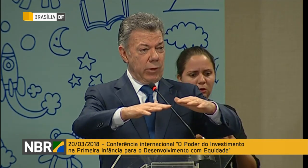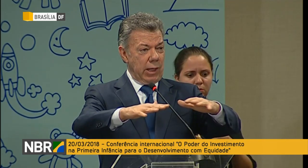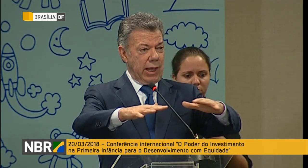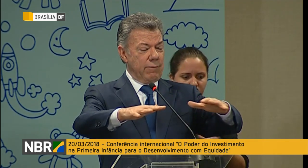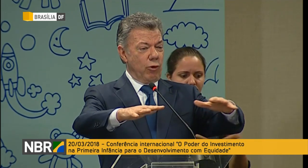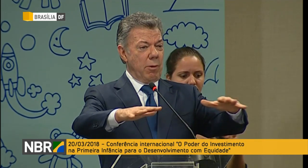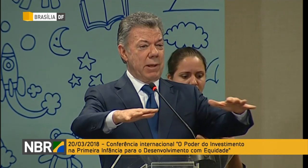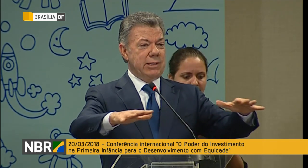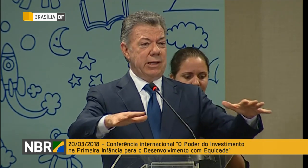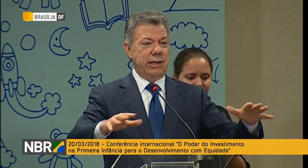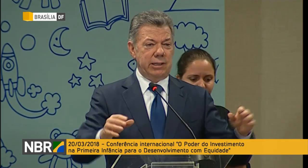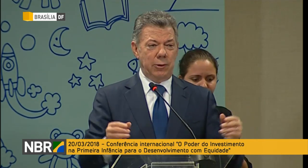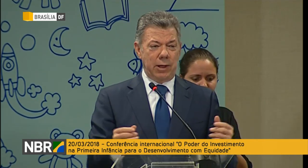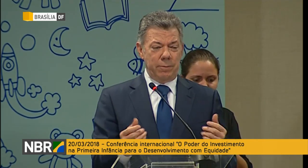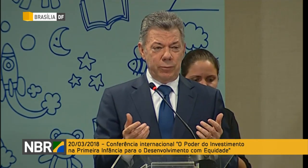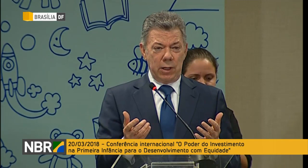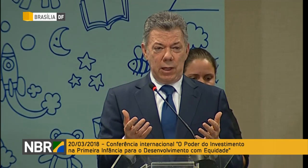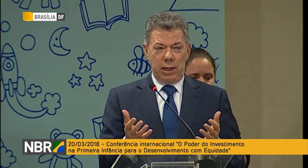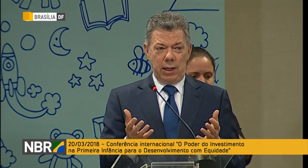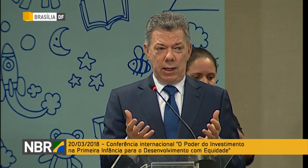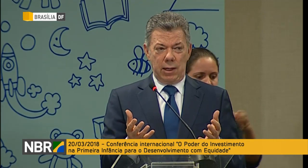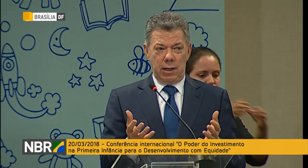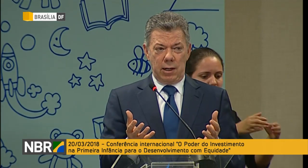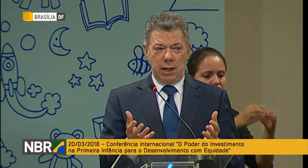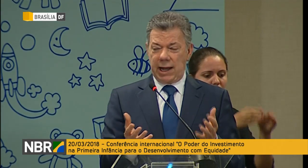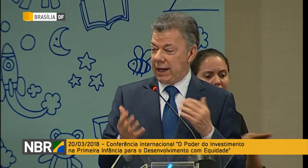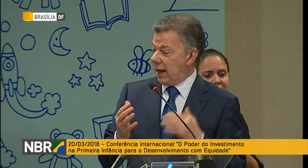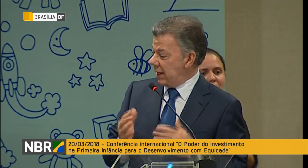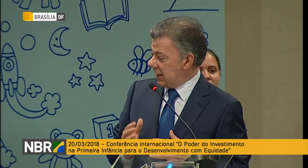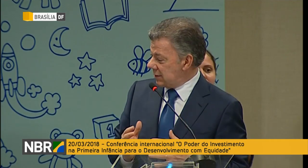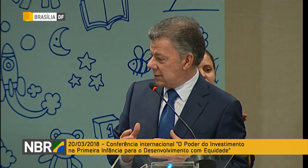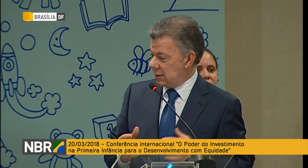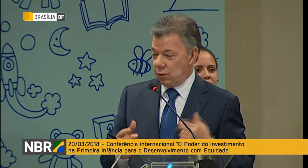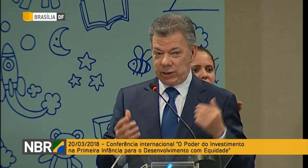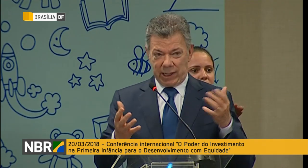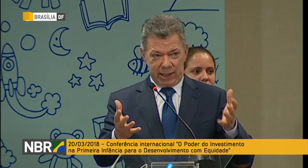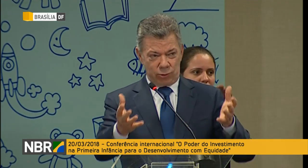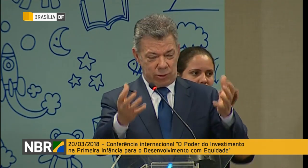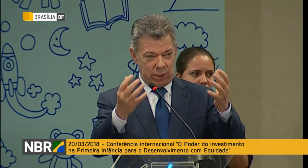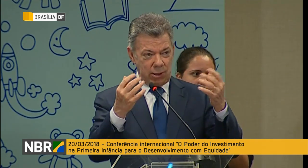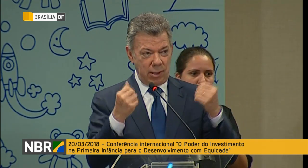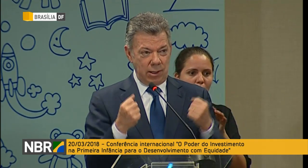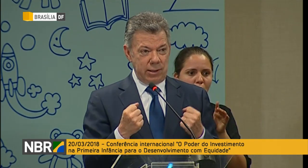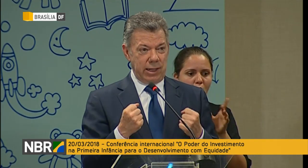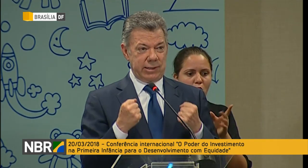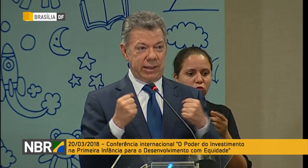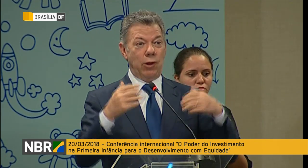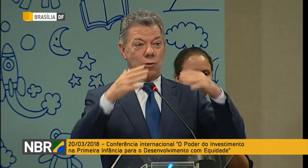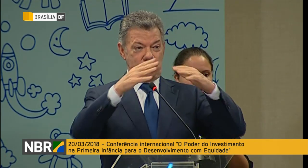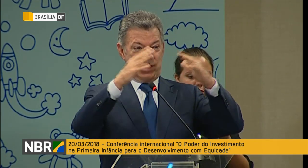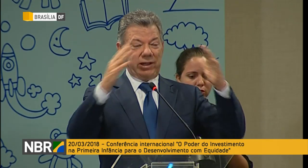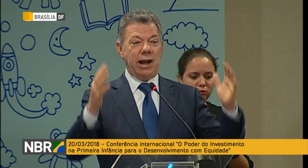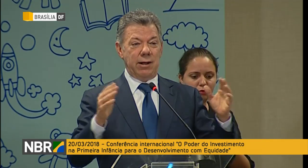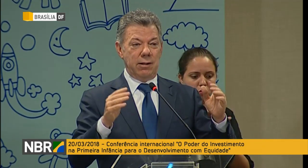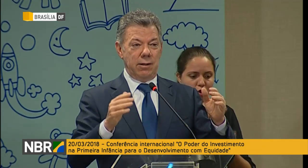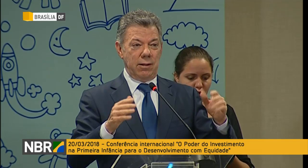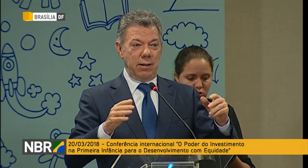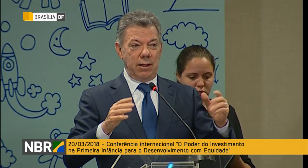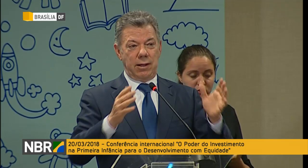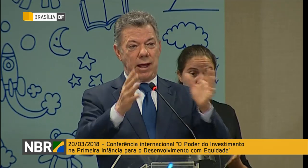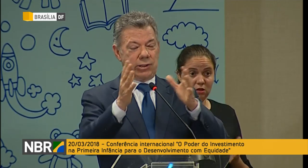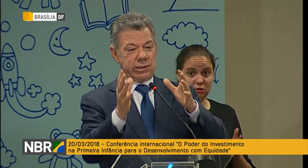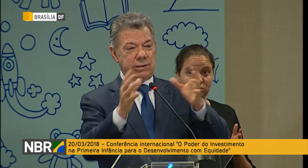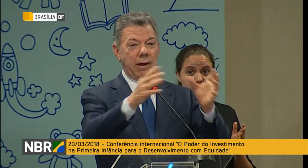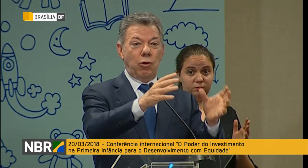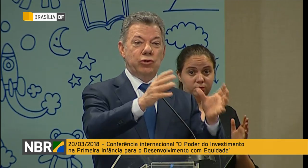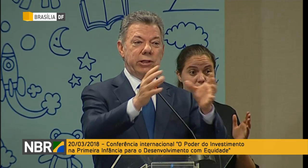exemplo, repartir ou compartilhar de forma equitativa as, digamos, as rendas, as regalias do Estado